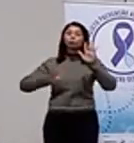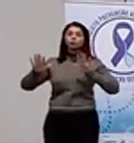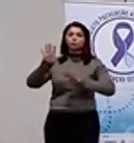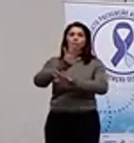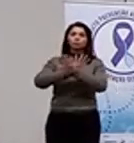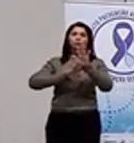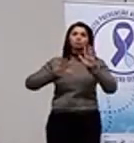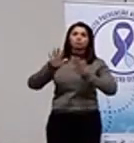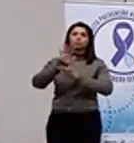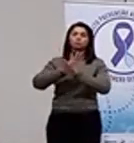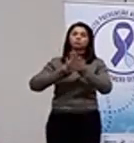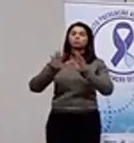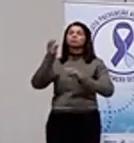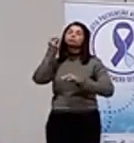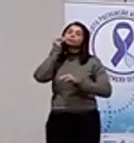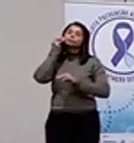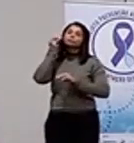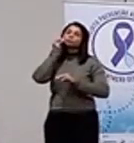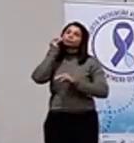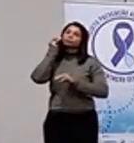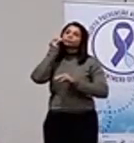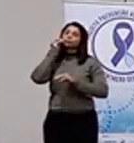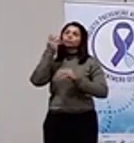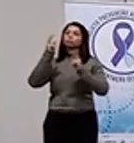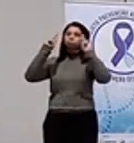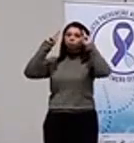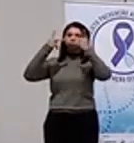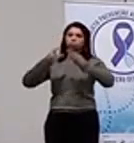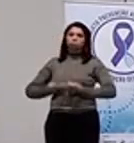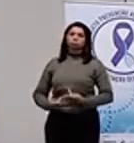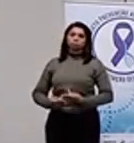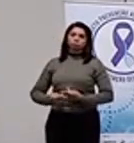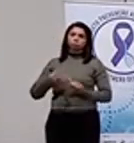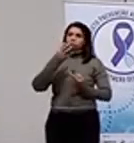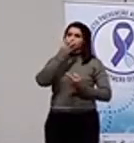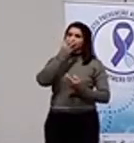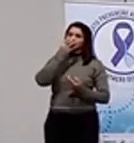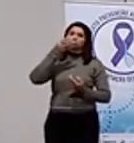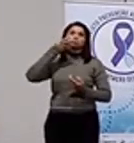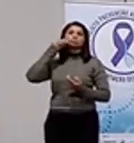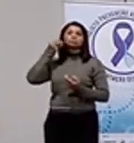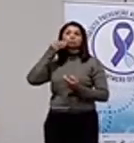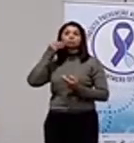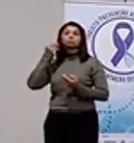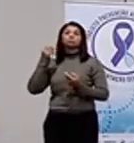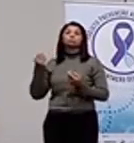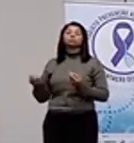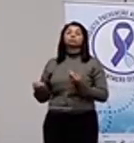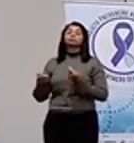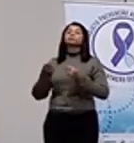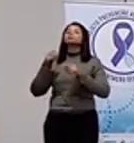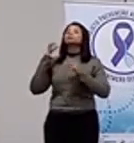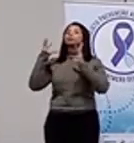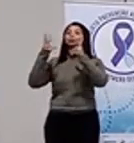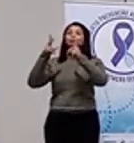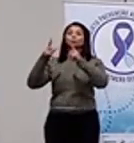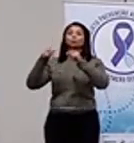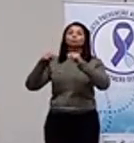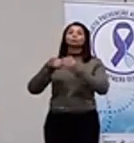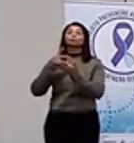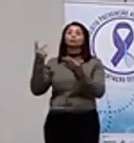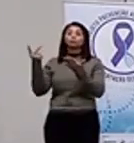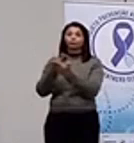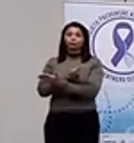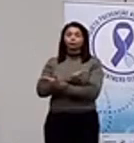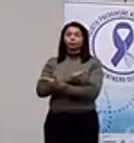digamos, experimental para o efeito humano. Foi o que todo mundo fez com a cloroquina, e todo mundo estava errado, certo? A cloroquina funcionava muito bem